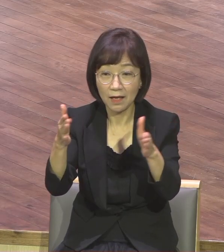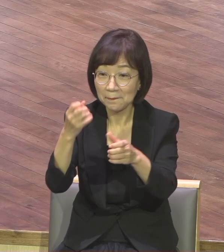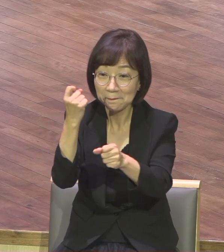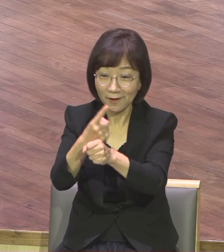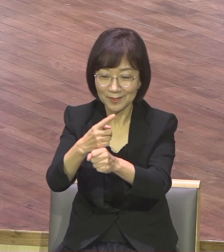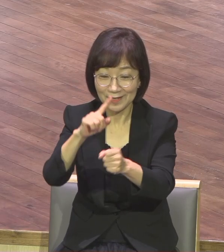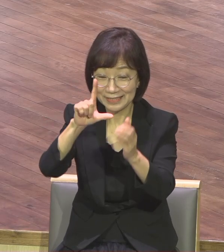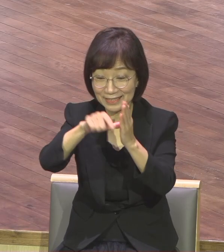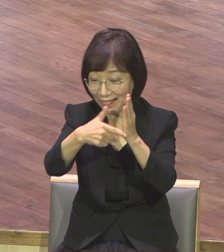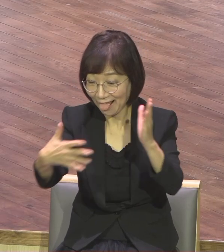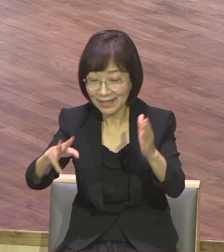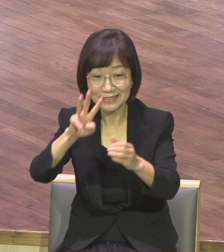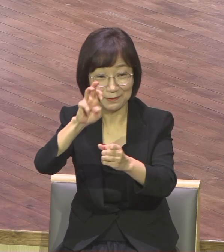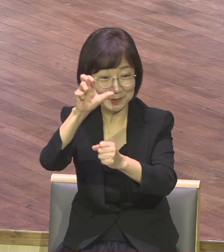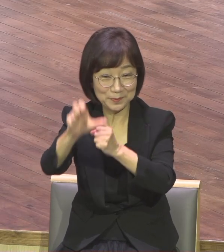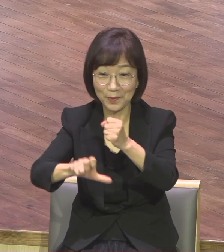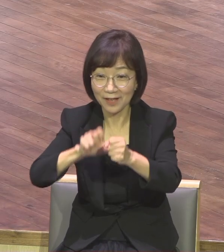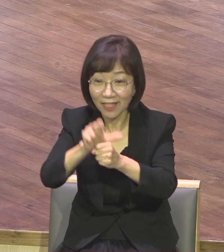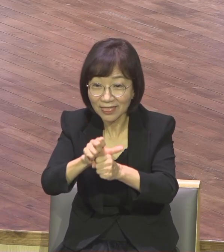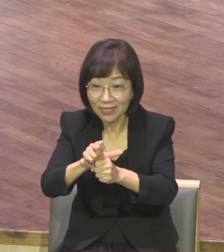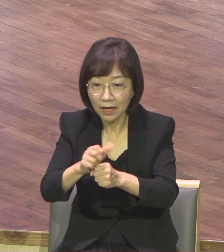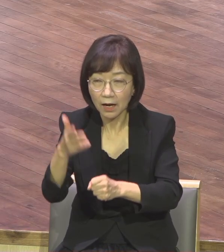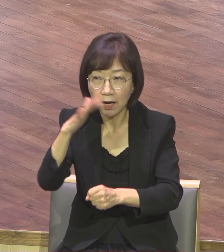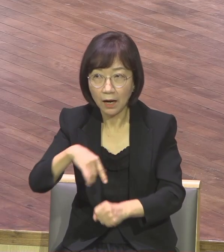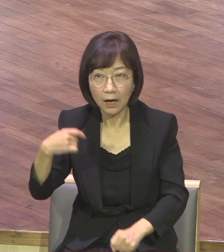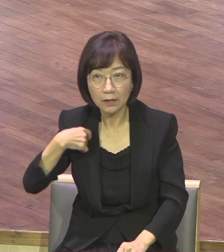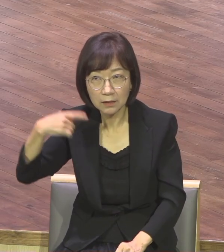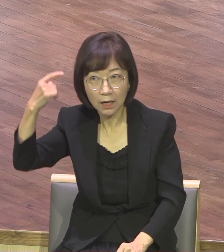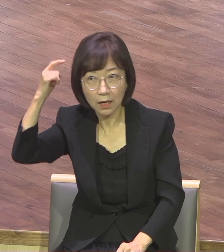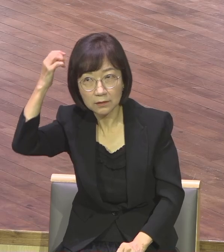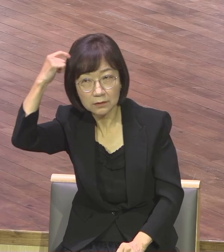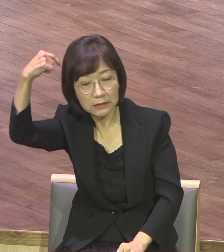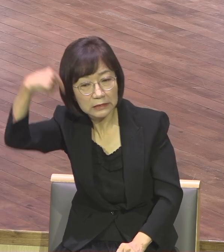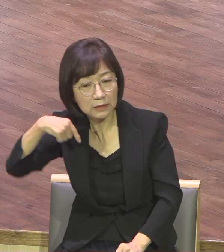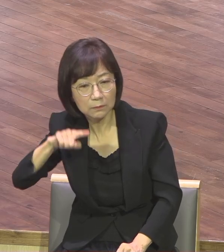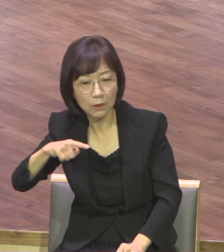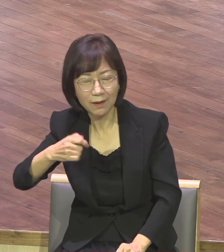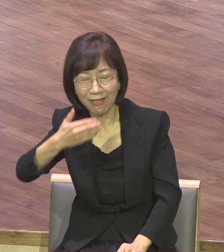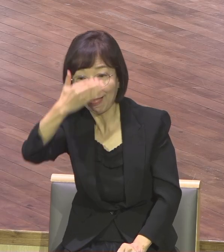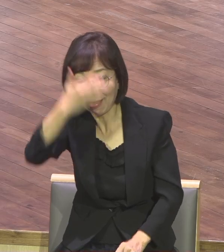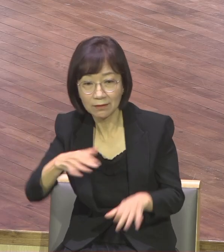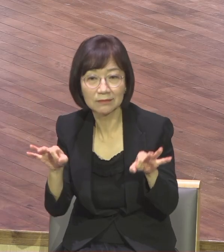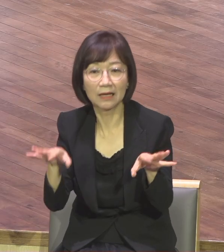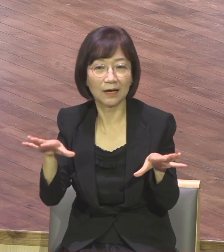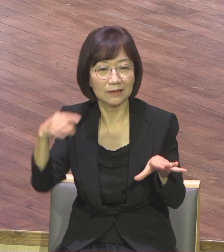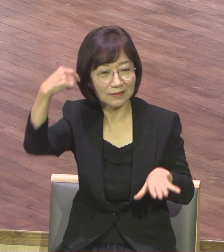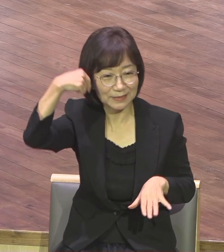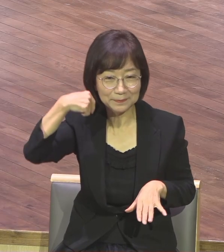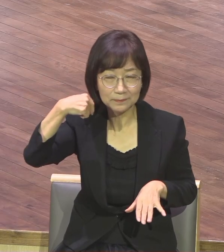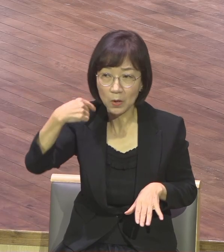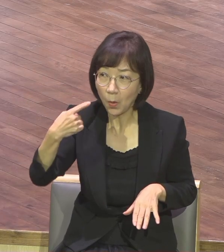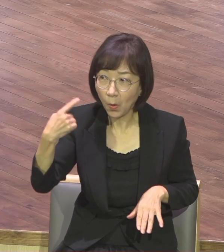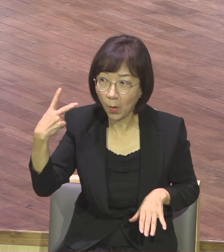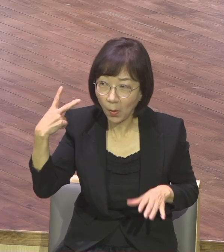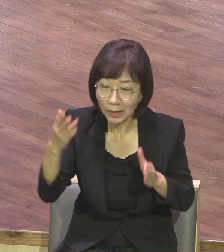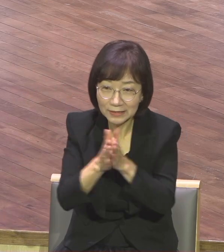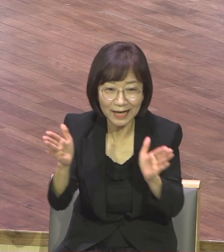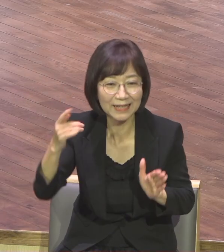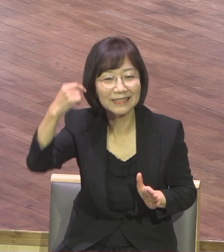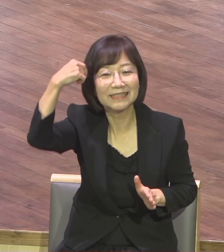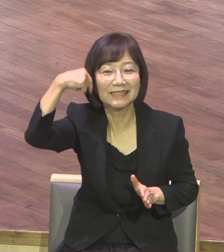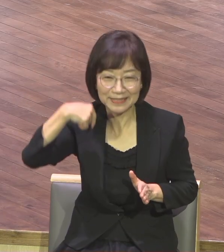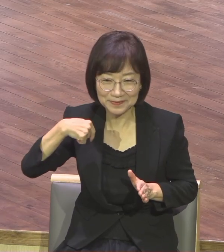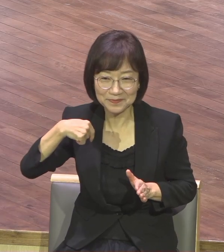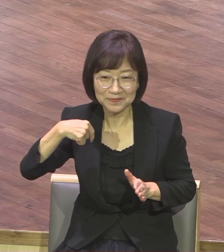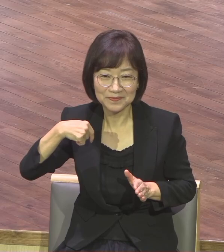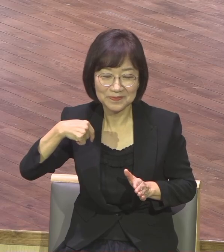35년이 흘렀는데 저는 엊그제 같아요. 엊그제 같이 정말 이 그런